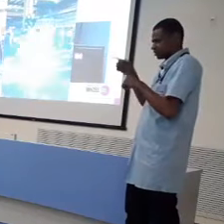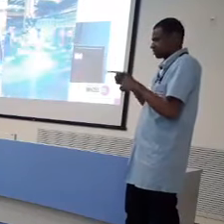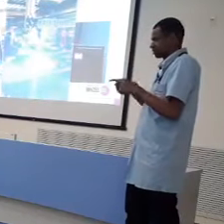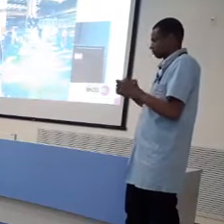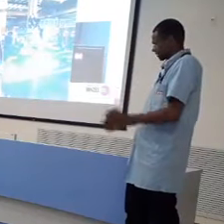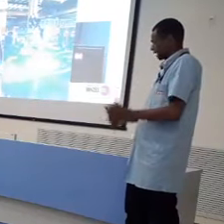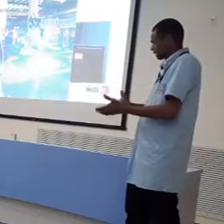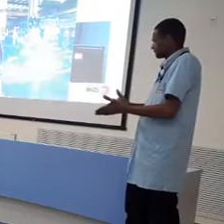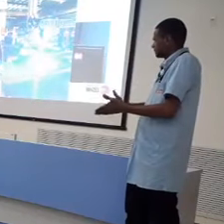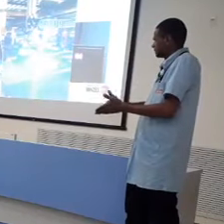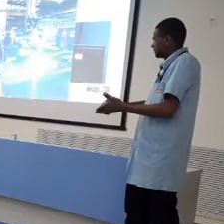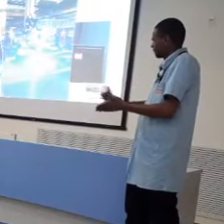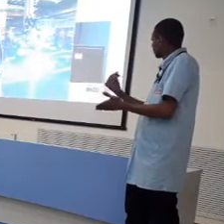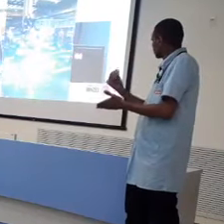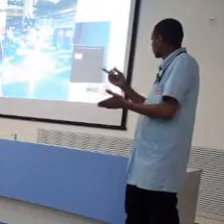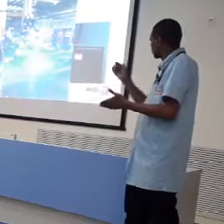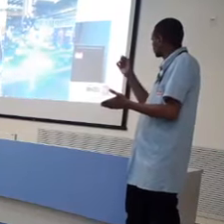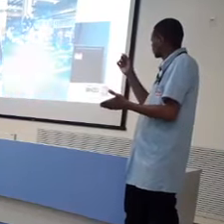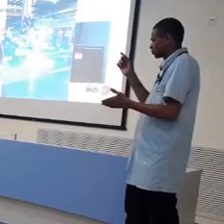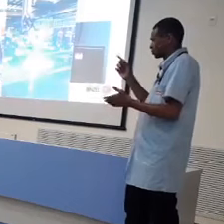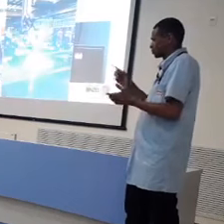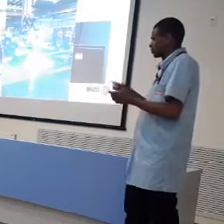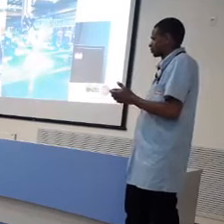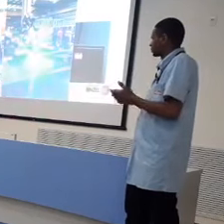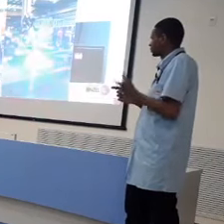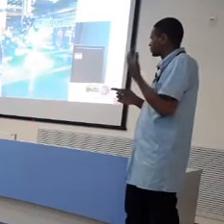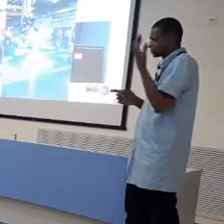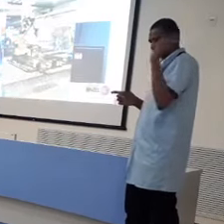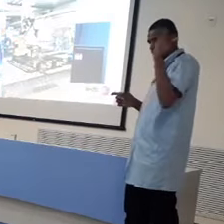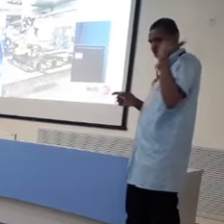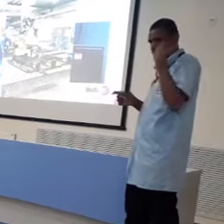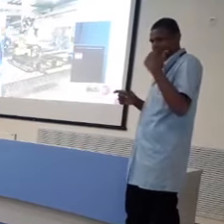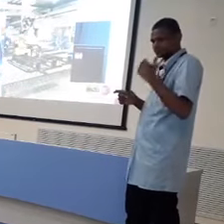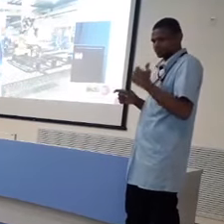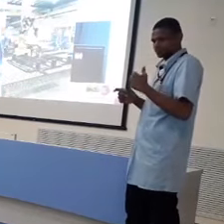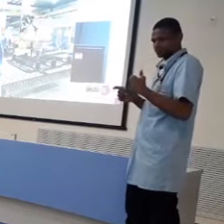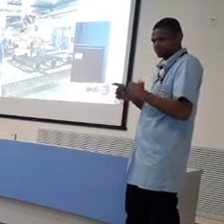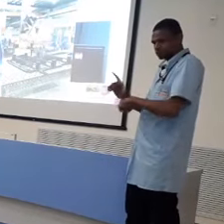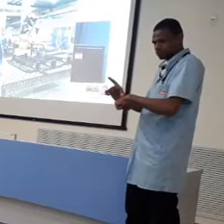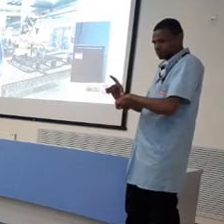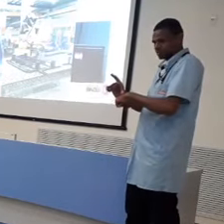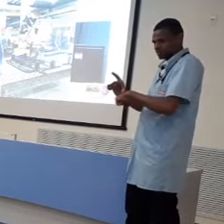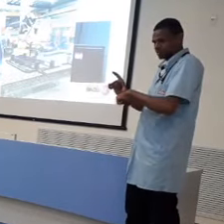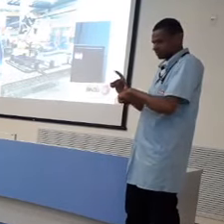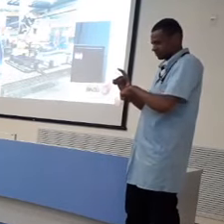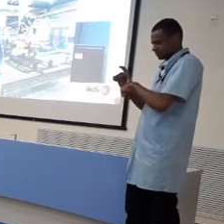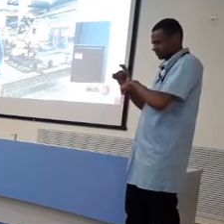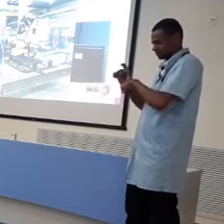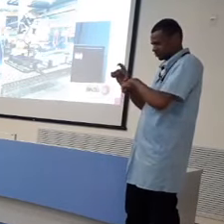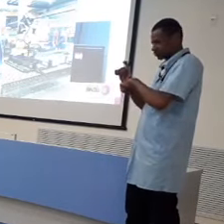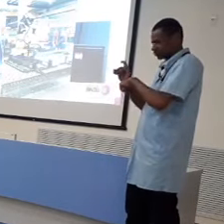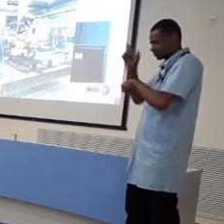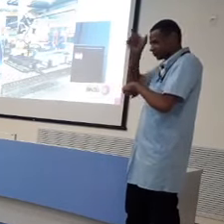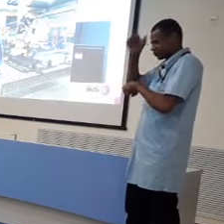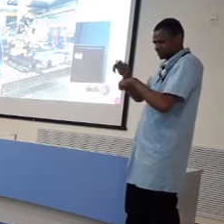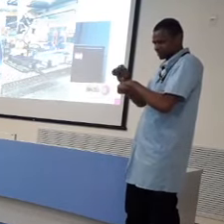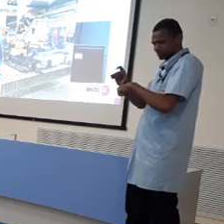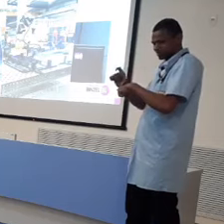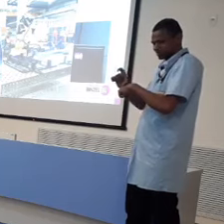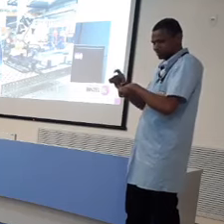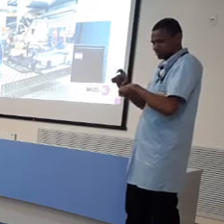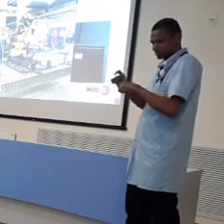muito tempo se falava que a soldagem robotizada tinha que ser solda mais leve, que o robô não suportava, que a máquina não